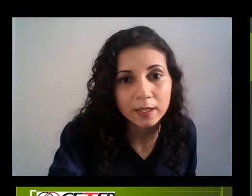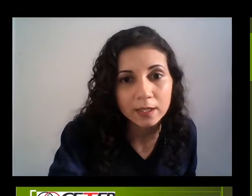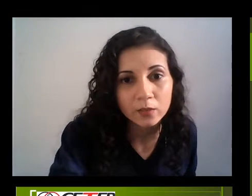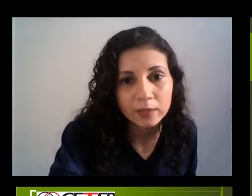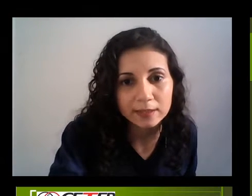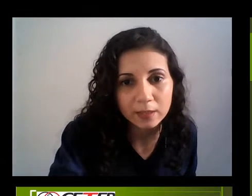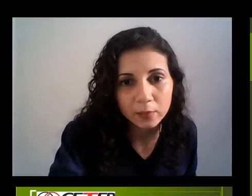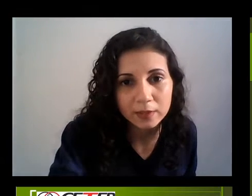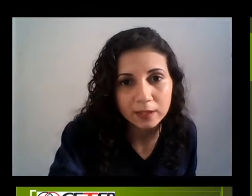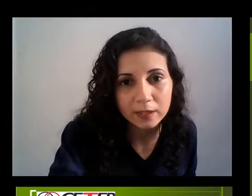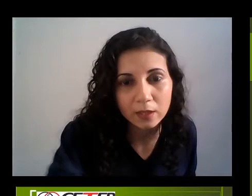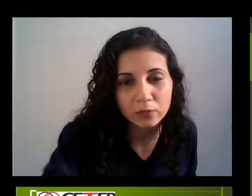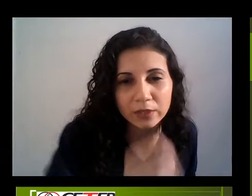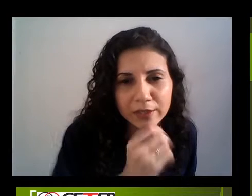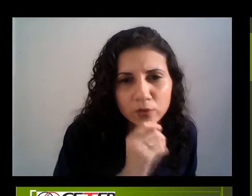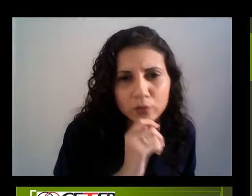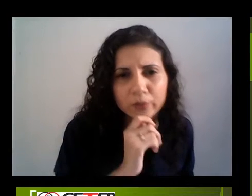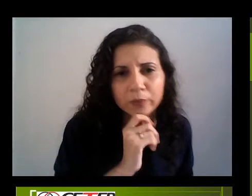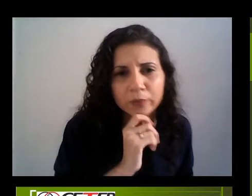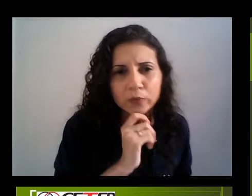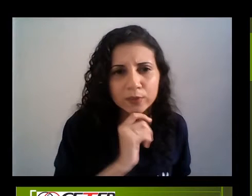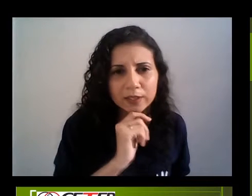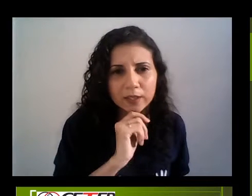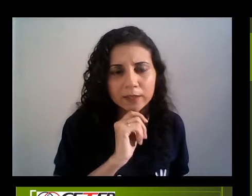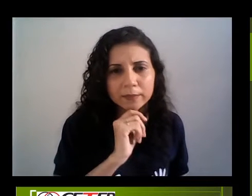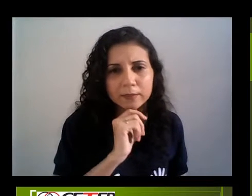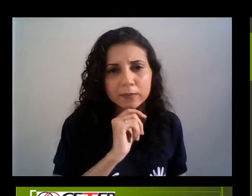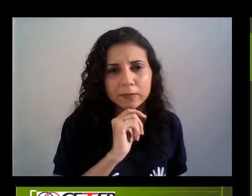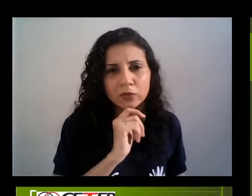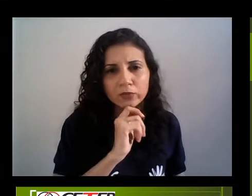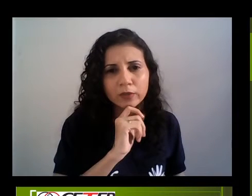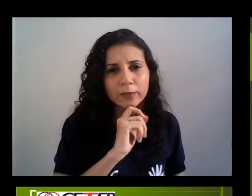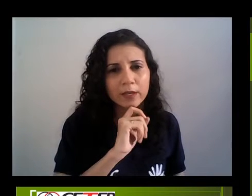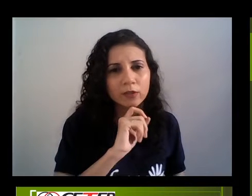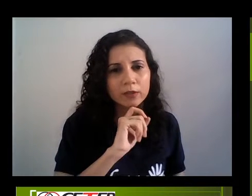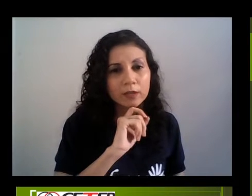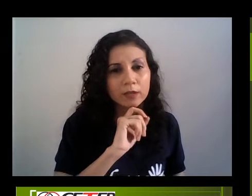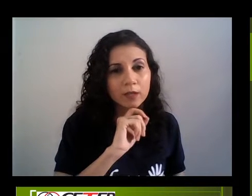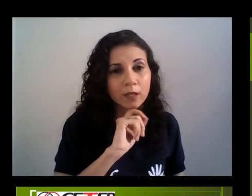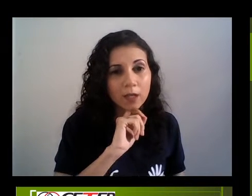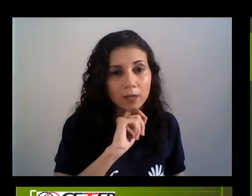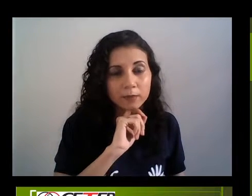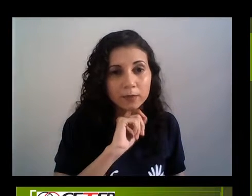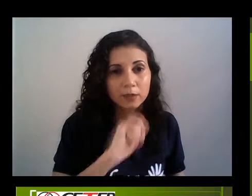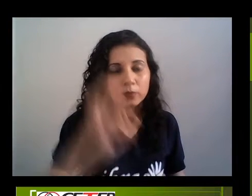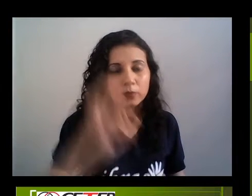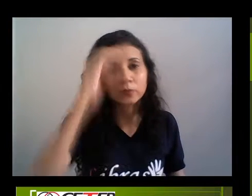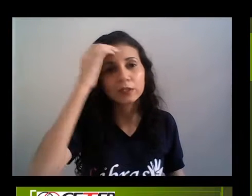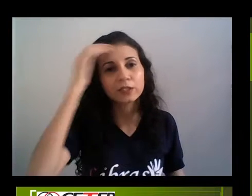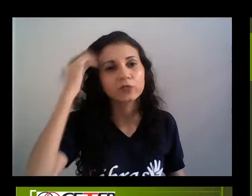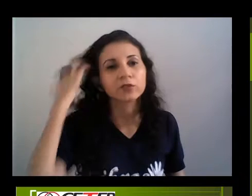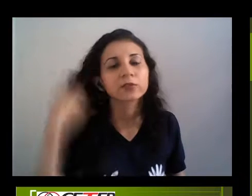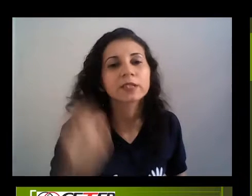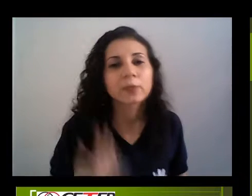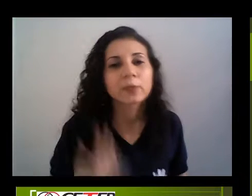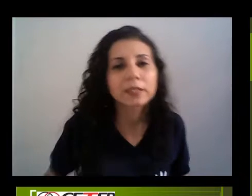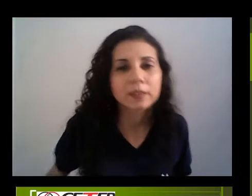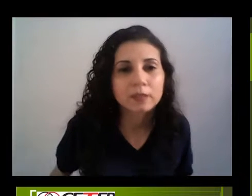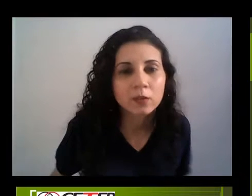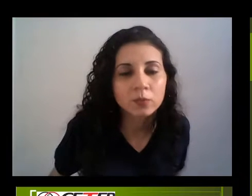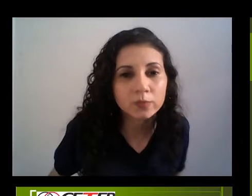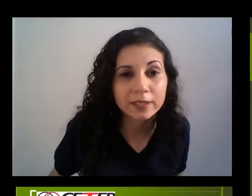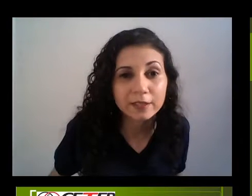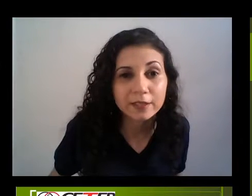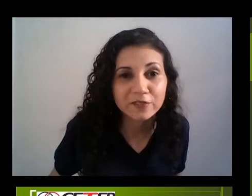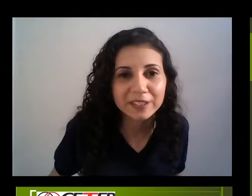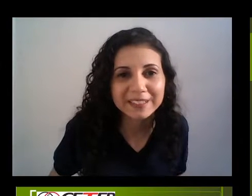Tem aqui um exemplo. Isso aqui é um trecho de uma música. Não vou lembrar agora de quem é. Uma música que eu fiz uma